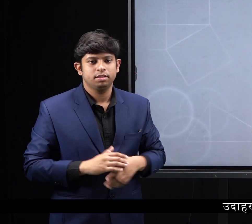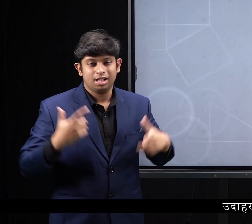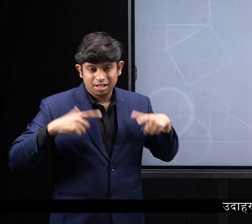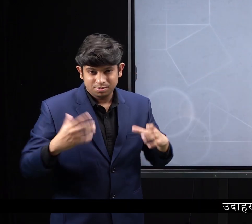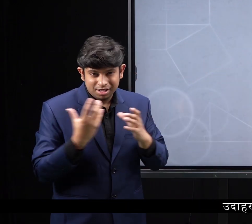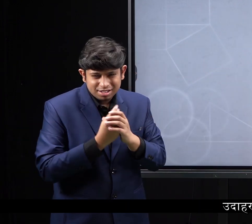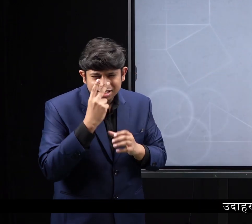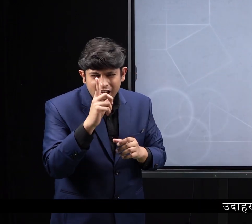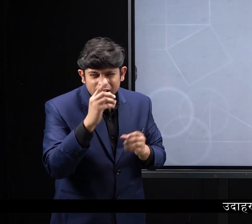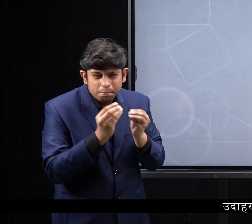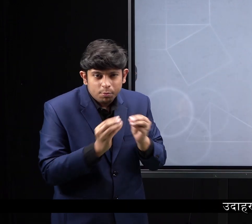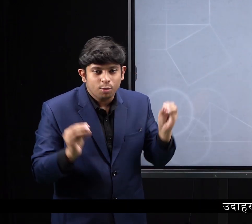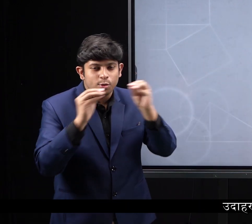उदाहरण तिसरा.